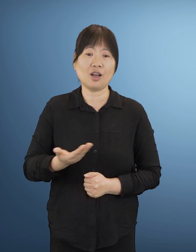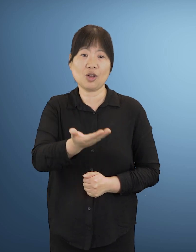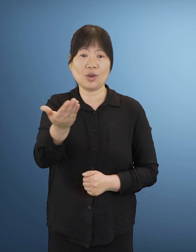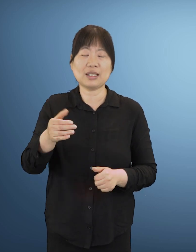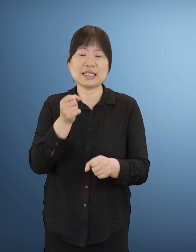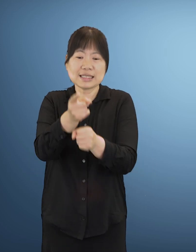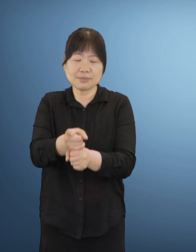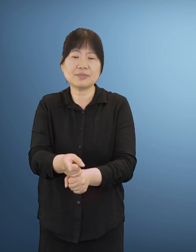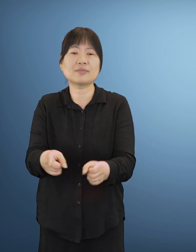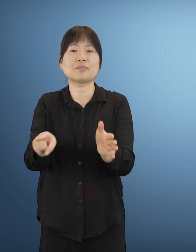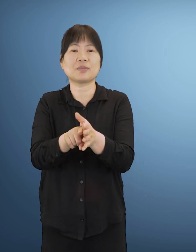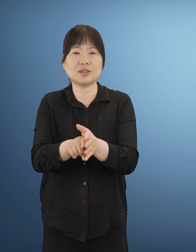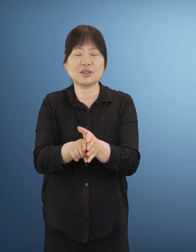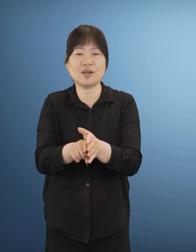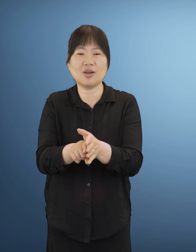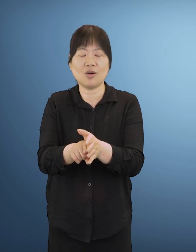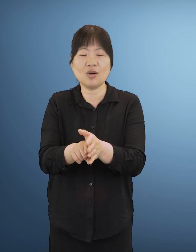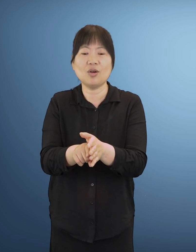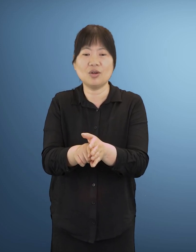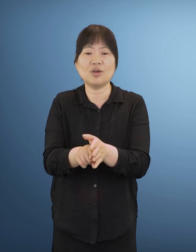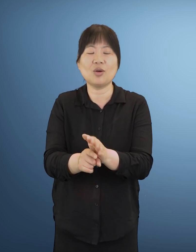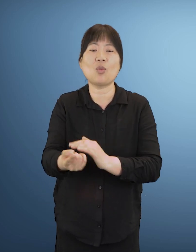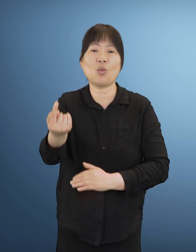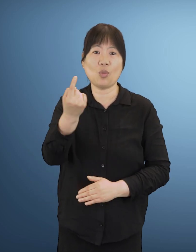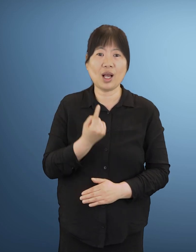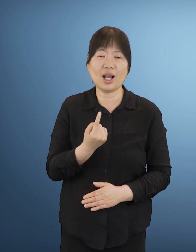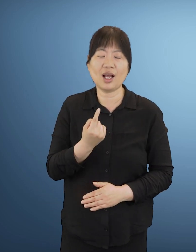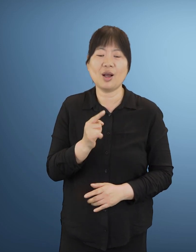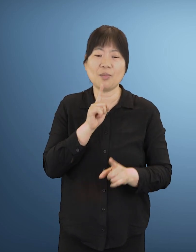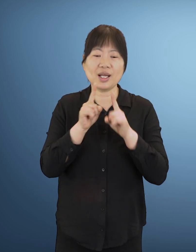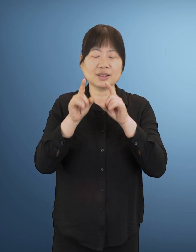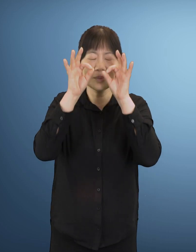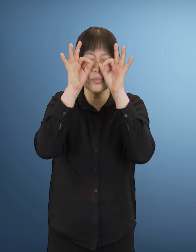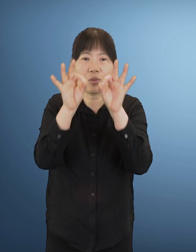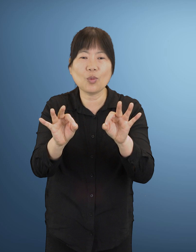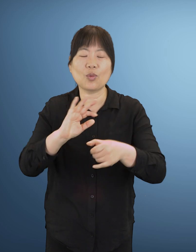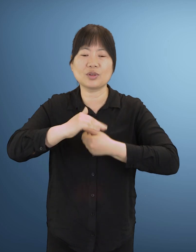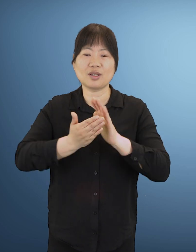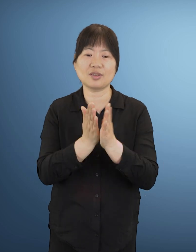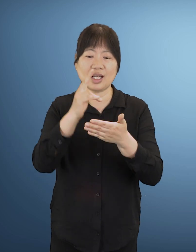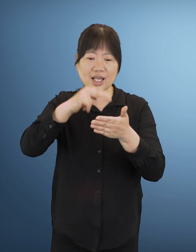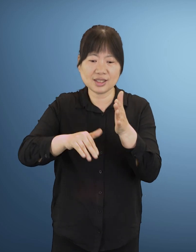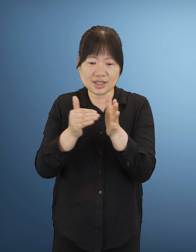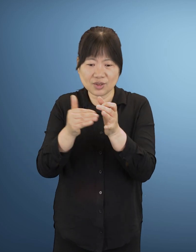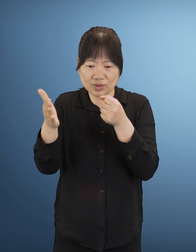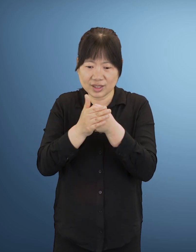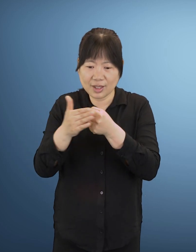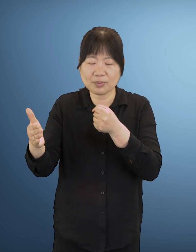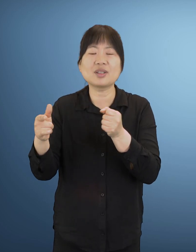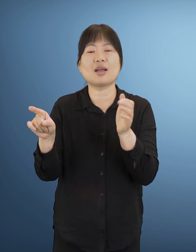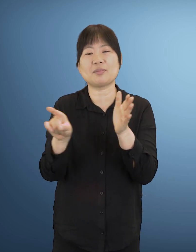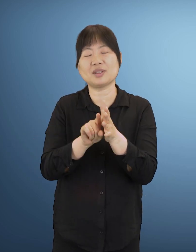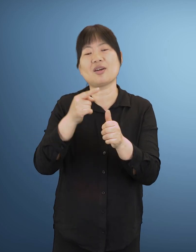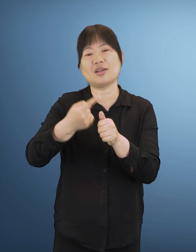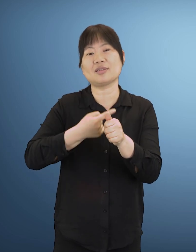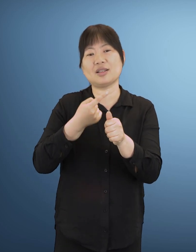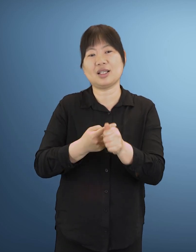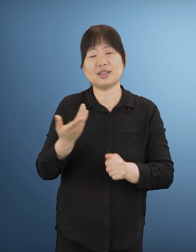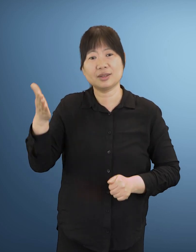여러분들은 이미 믿고 이쪽에 넘어온 상태에서 말씀을 듣고 성경을 읽으니까